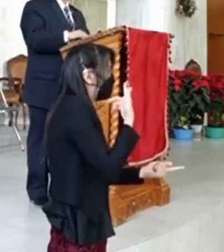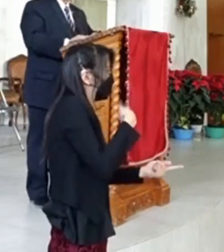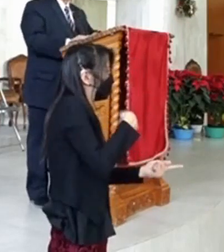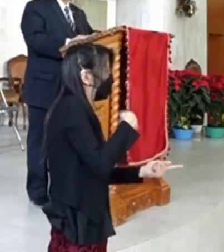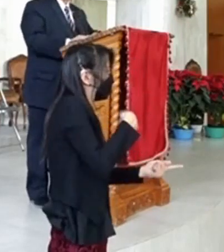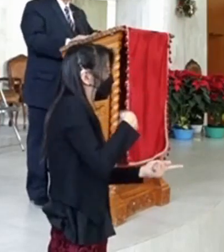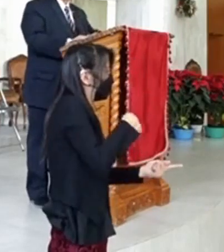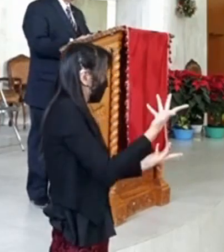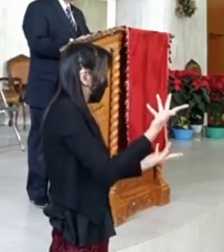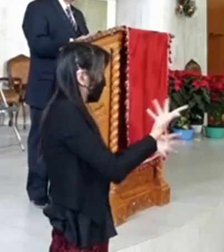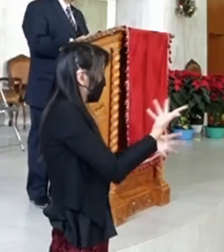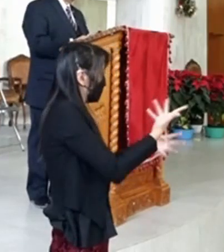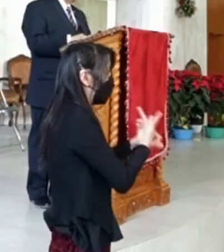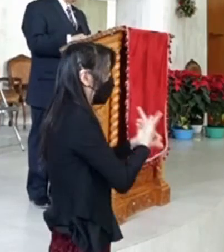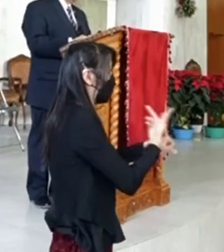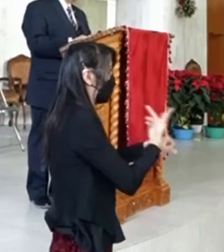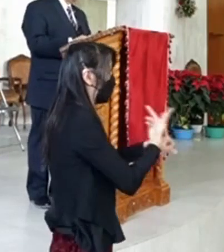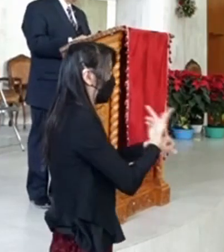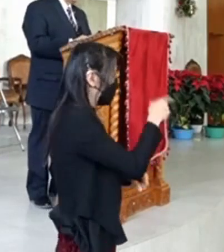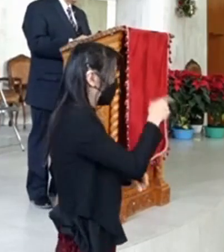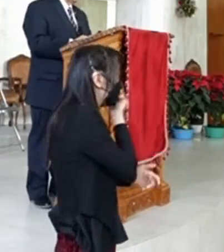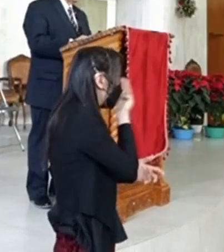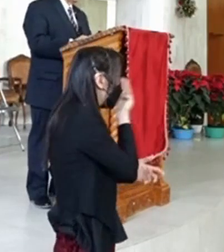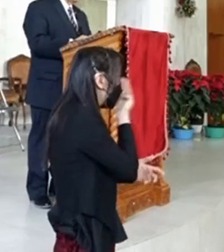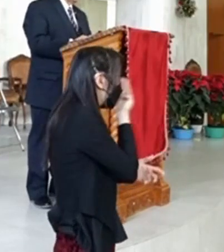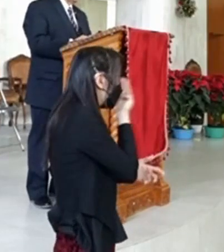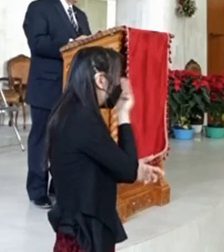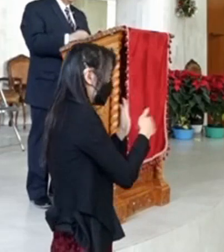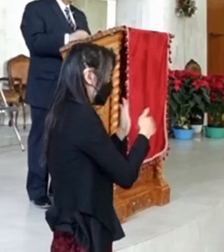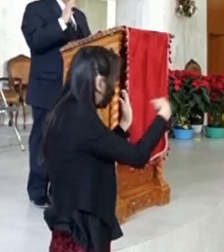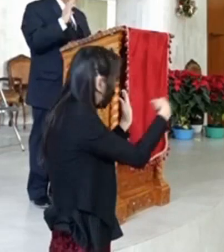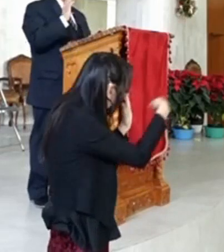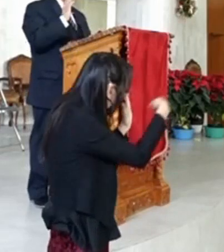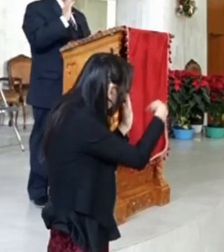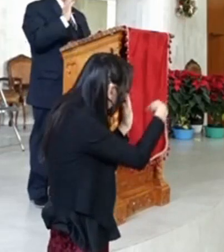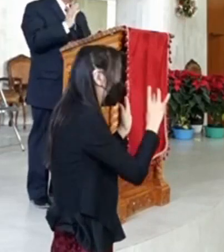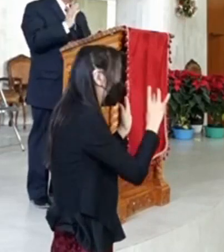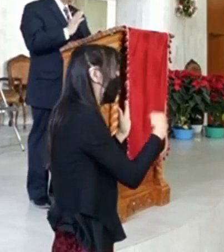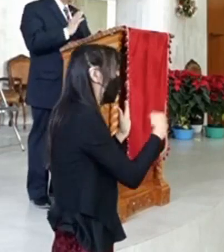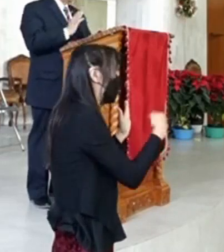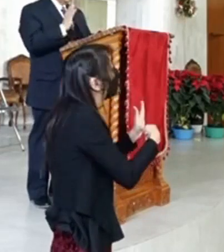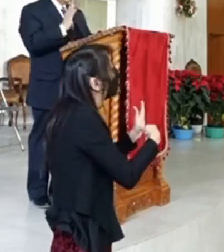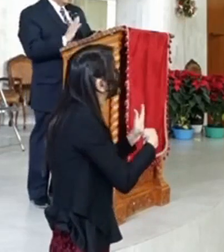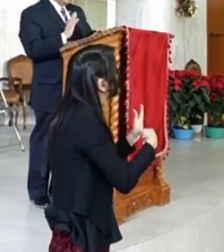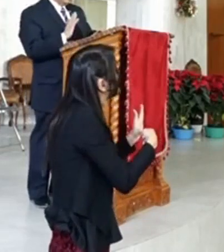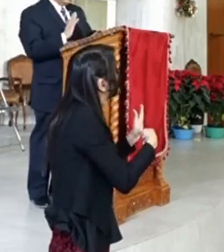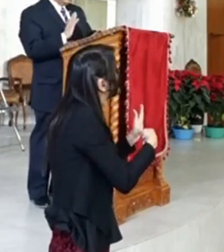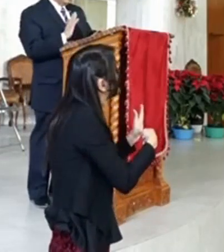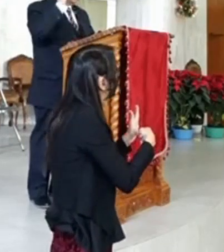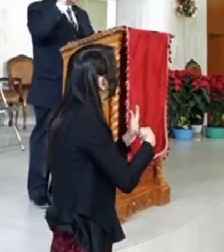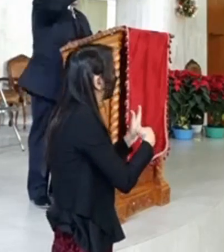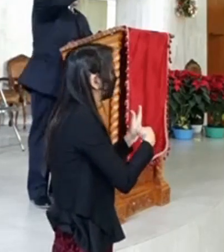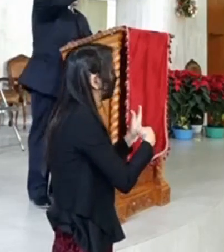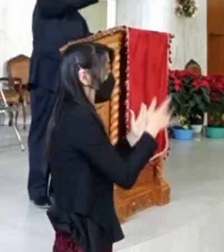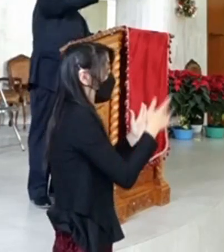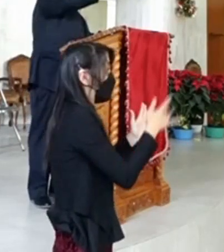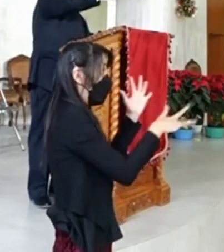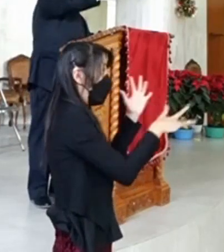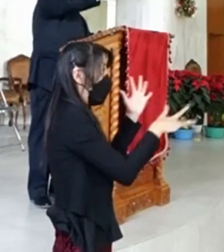ese censo tenía esa particularidad. Tiene que ir de